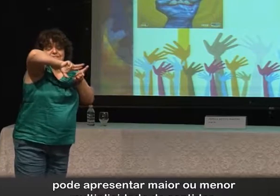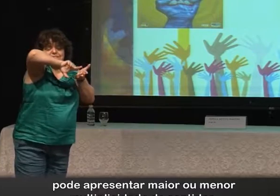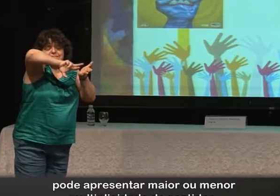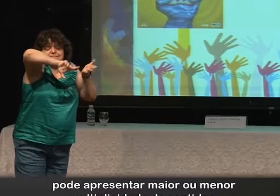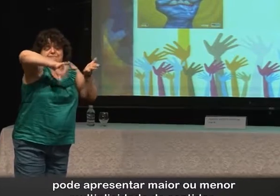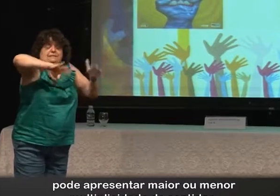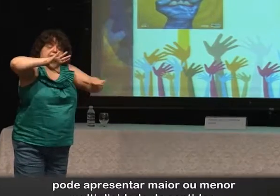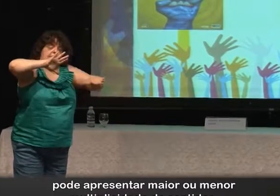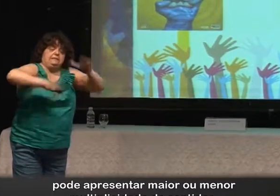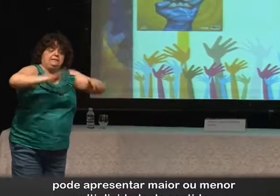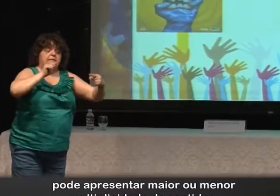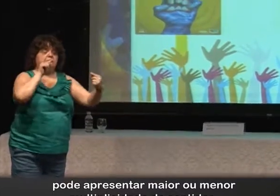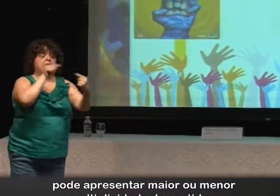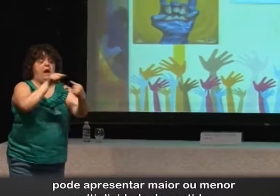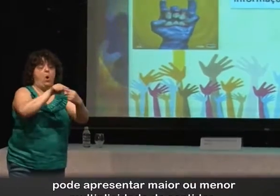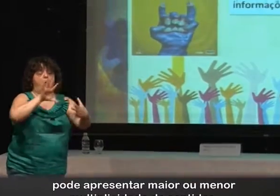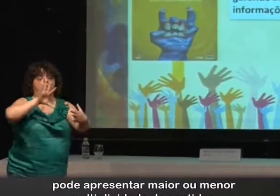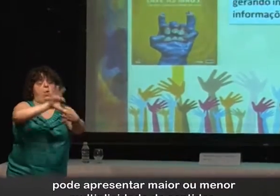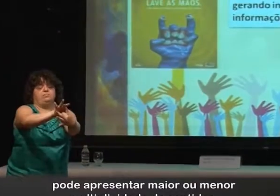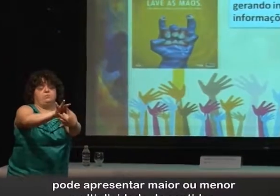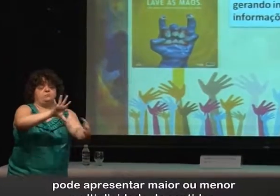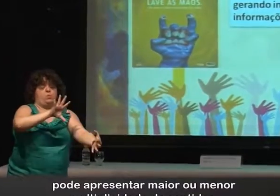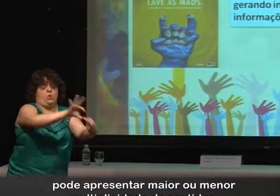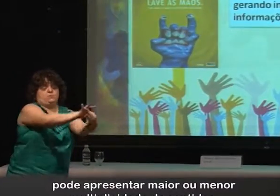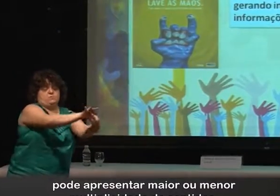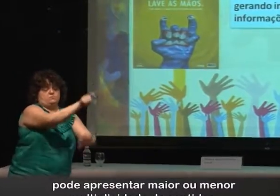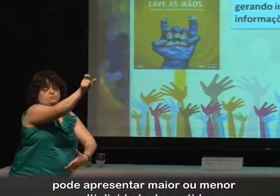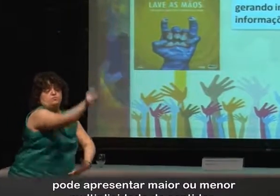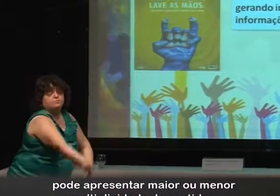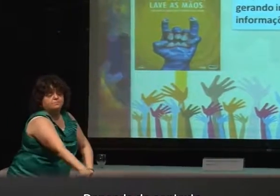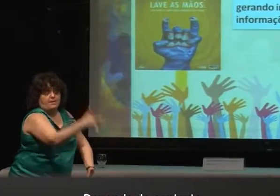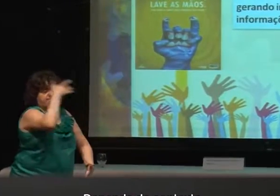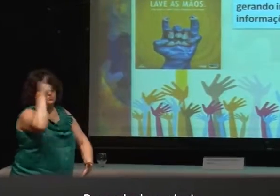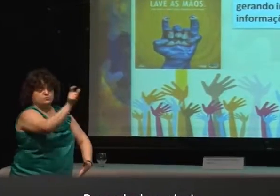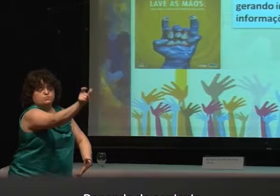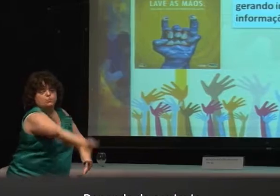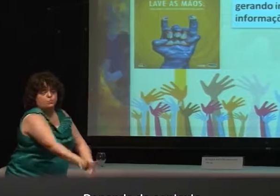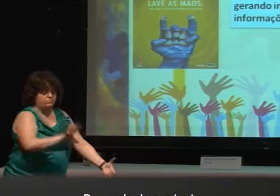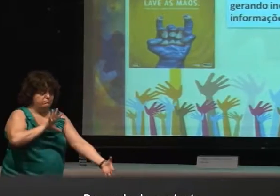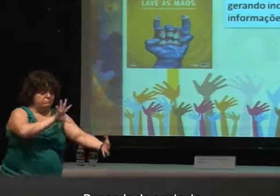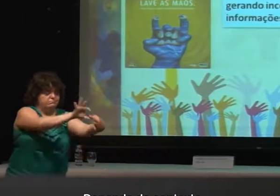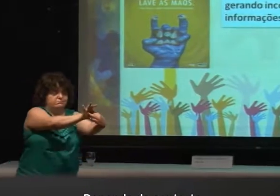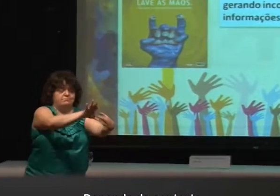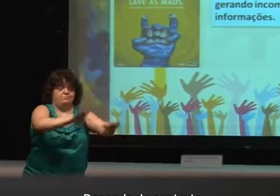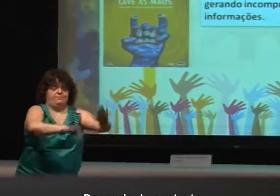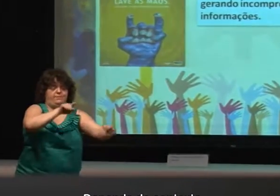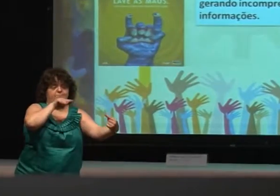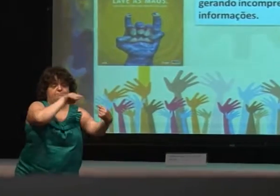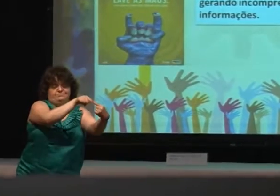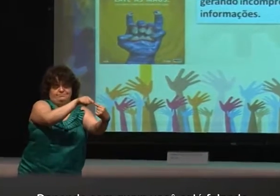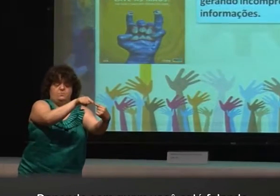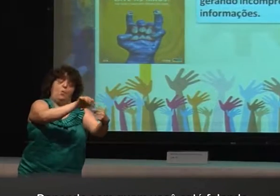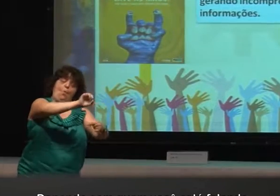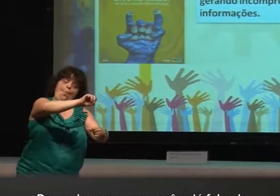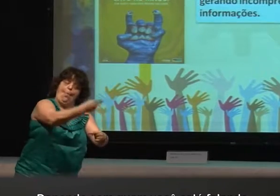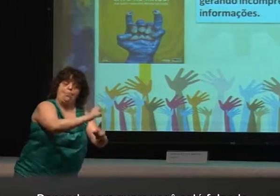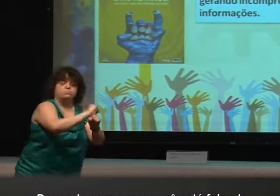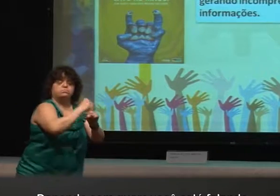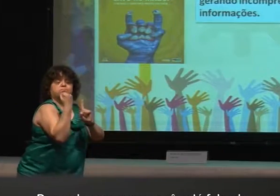pode apresentar maior ou menor multiplicidade de sentidos. Depende do contexto, depende com quem você